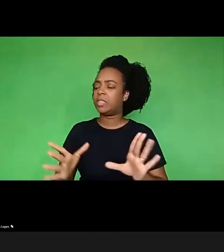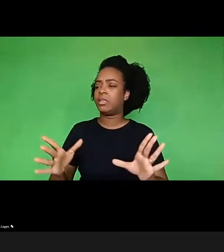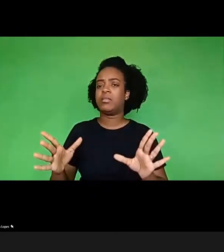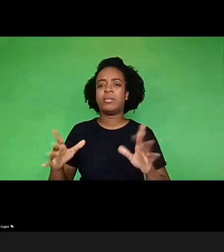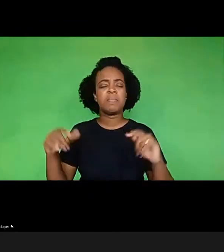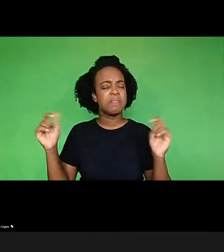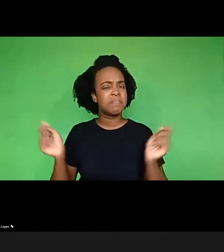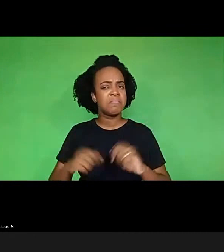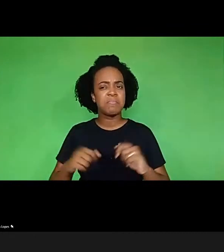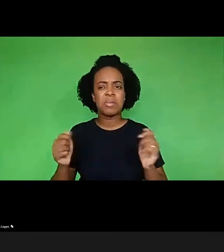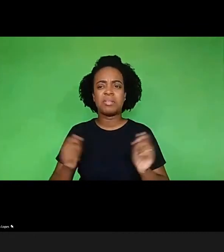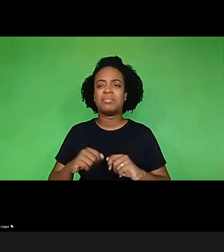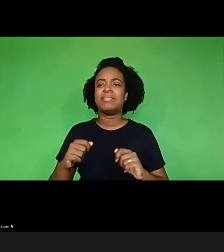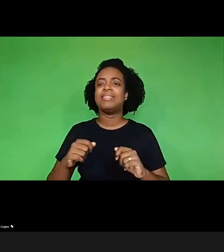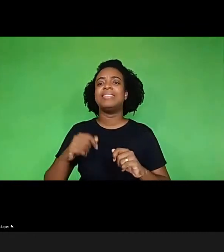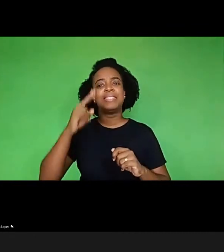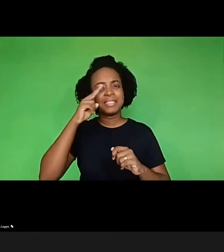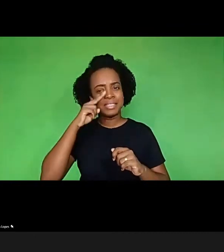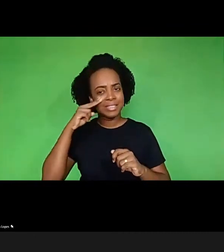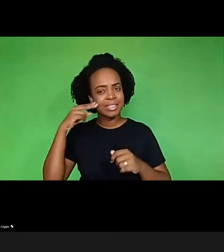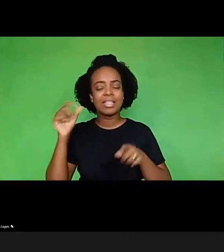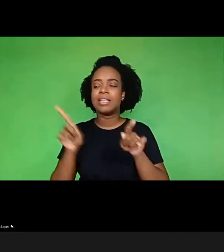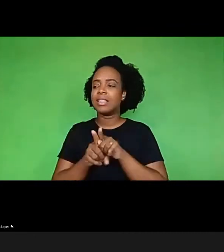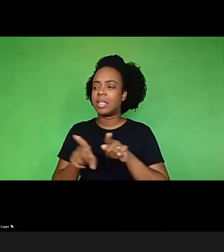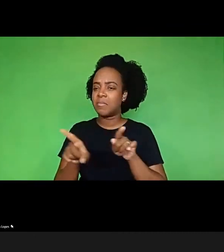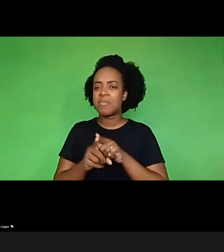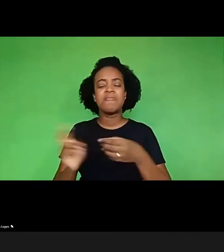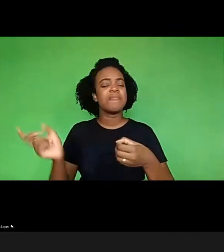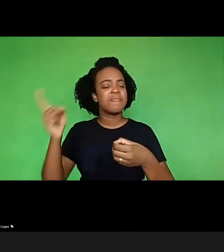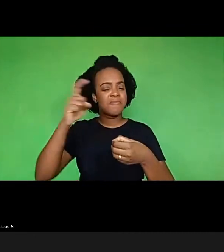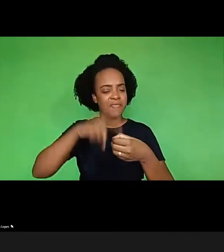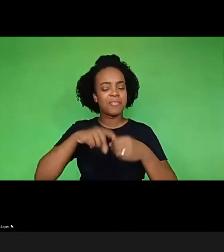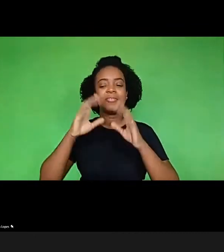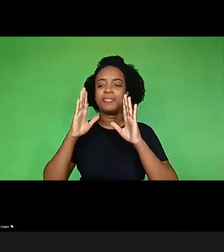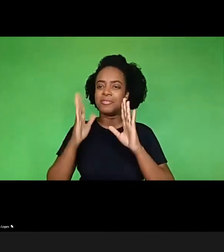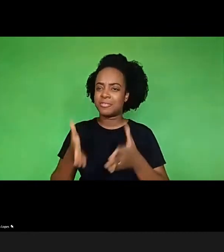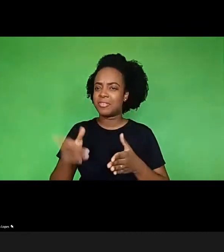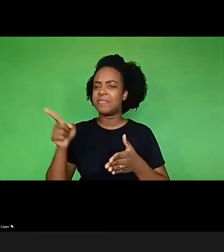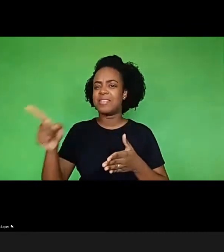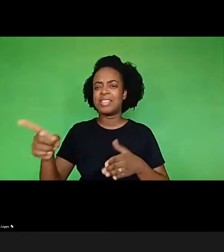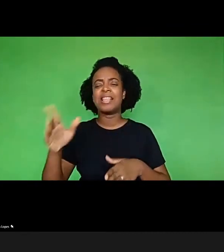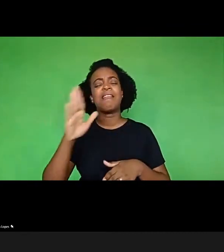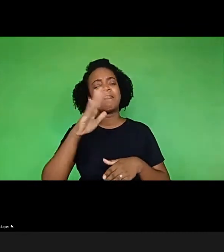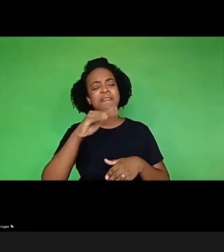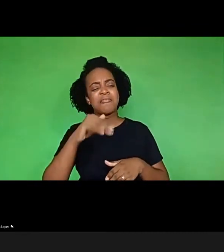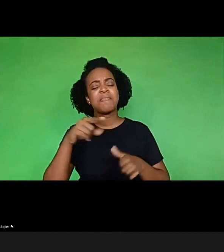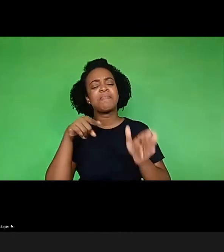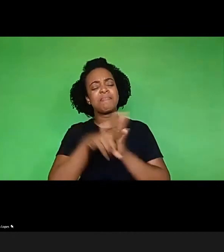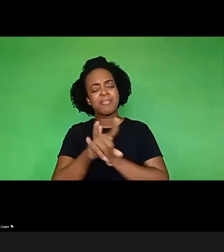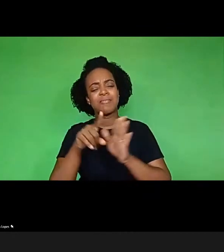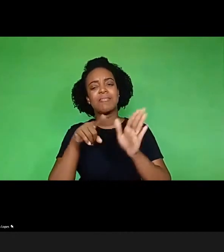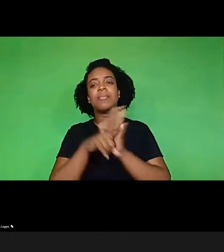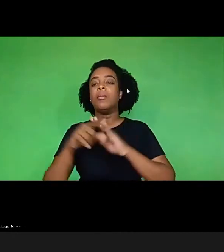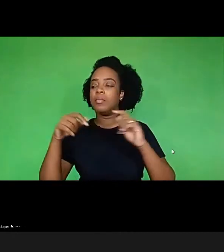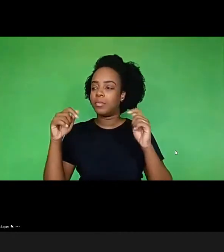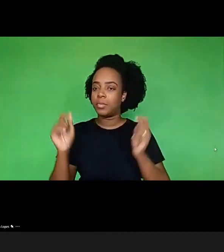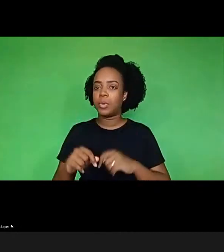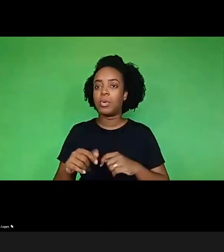perturbar Neurisângela também, tá? Que ela já voltou, viu? Então, só para finalizar aqui, vamos ver